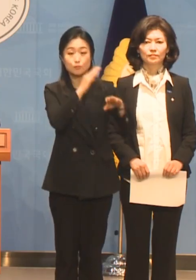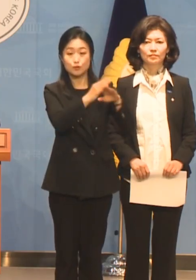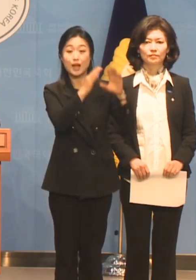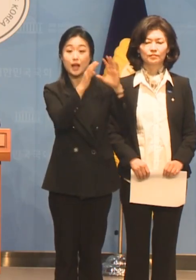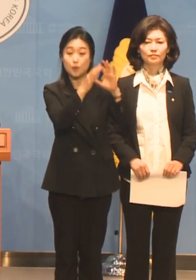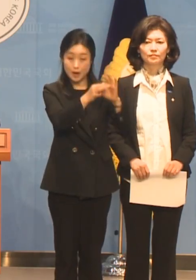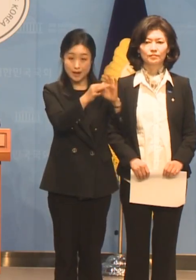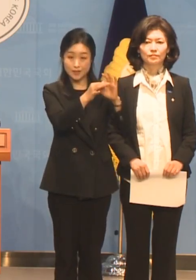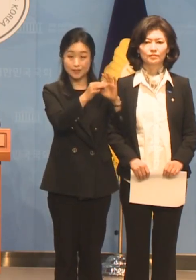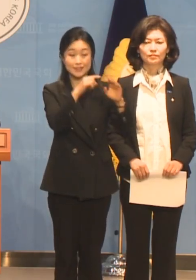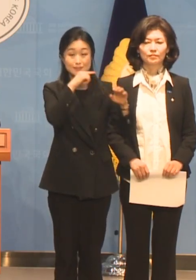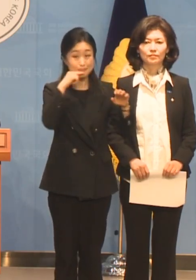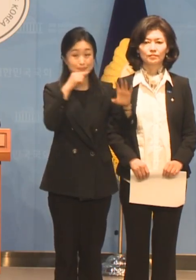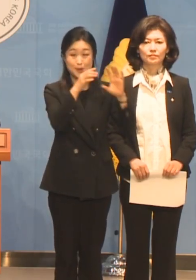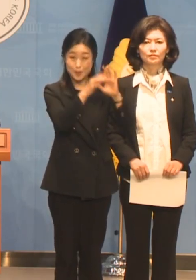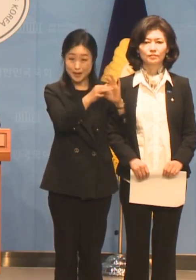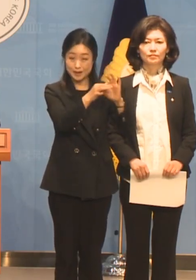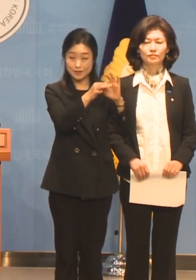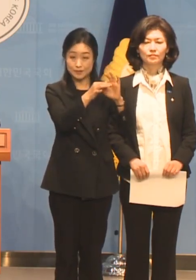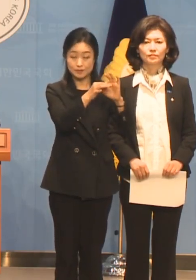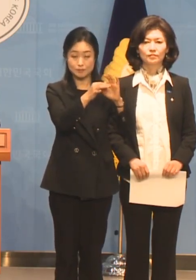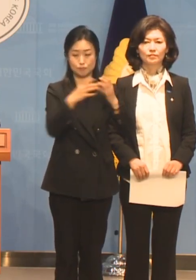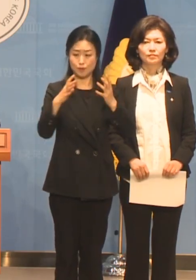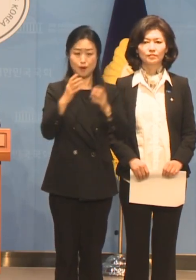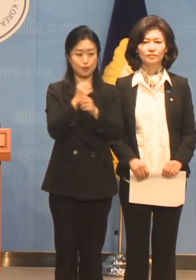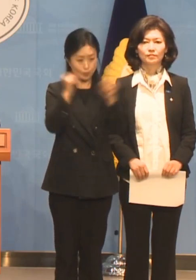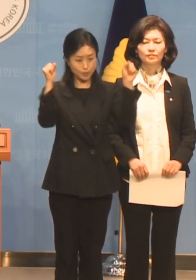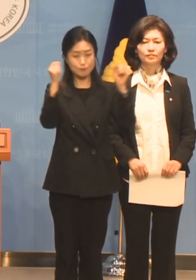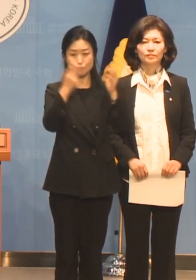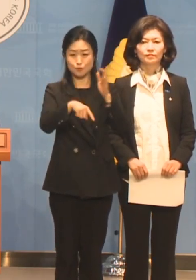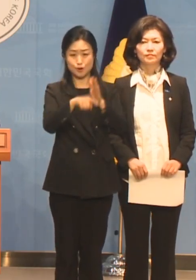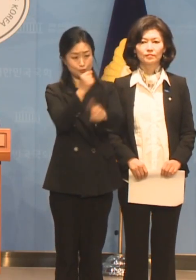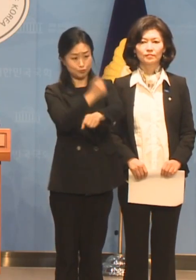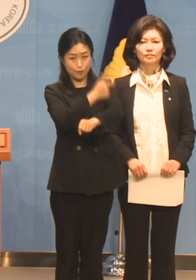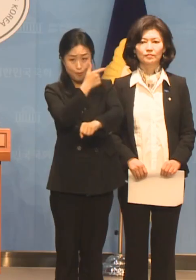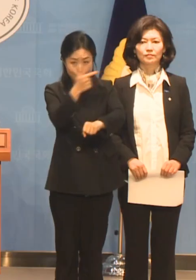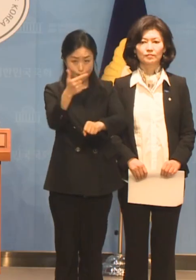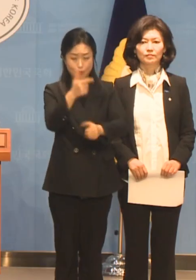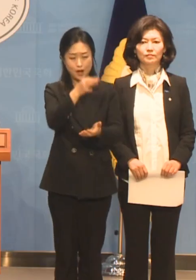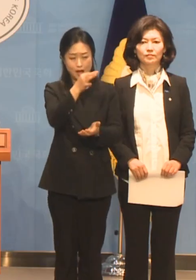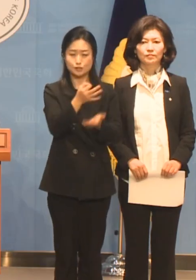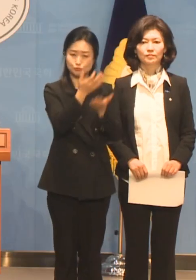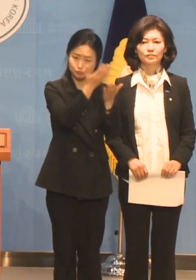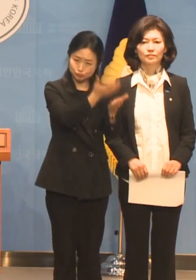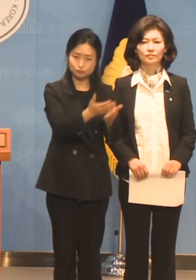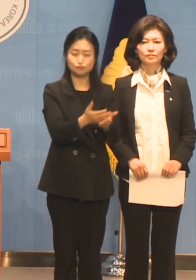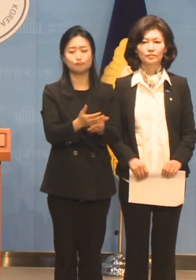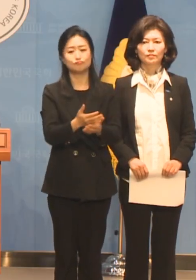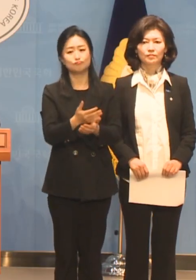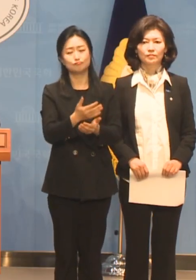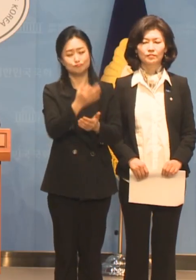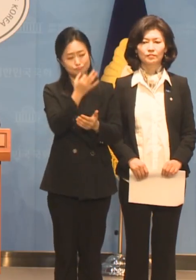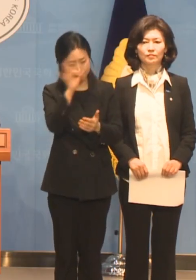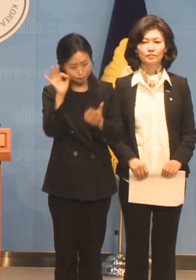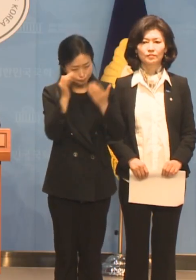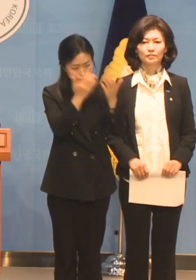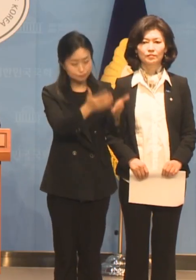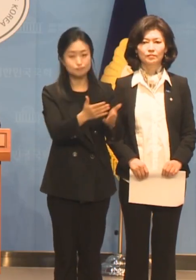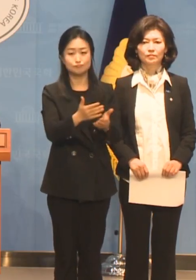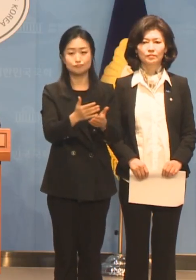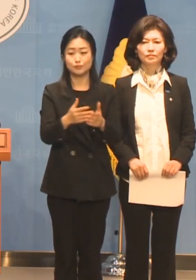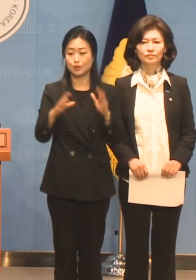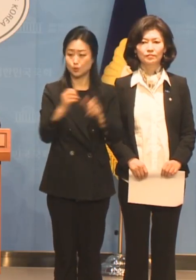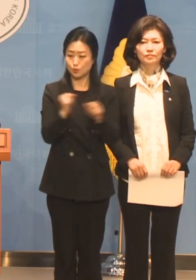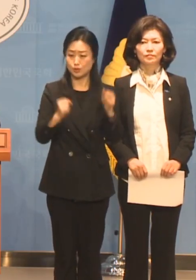독립운동에 대해서도 민족 해방에 기여한 역사적 가치를 인정하고 균형 있게 평가하여 독립운동의